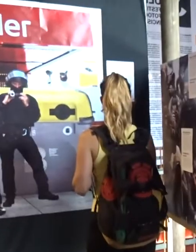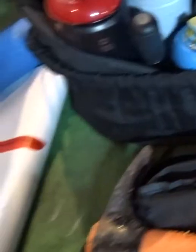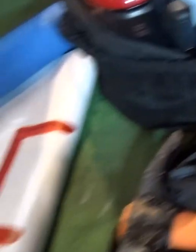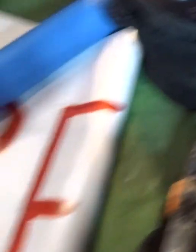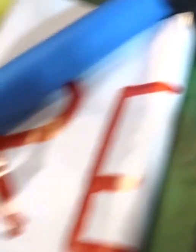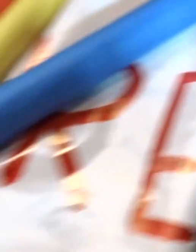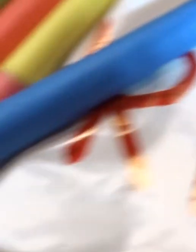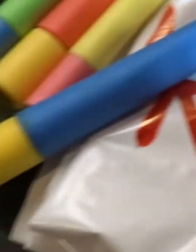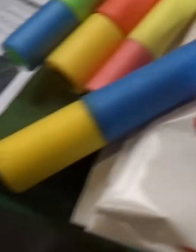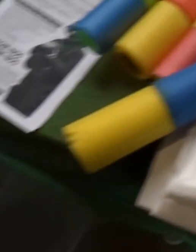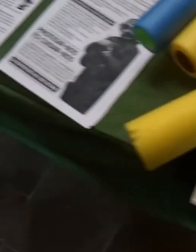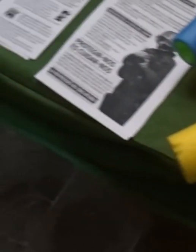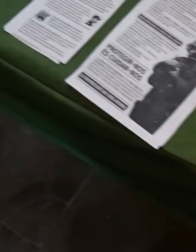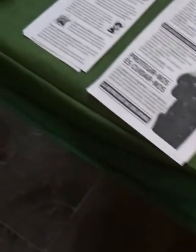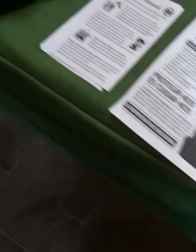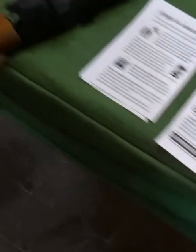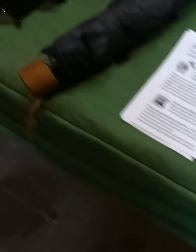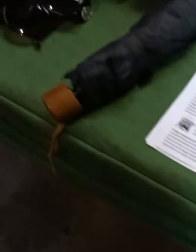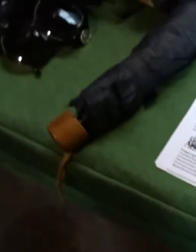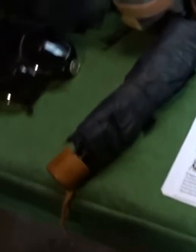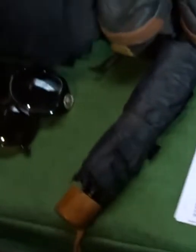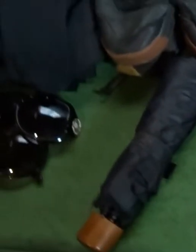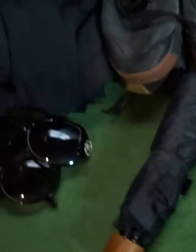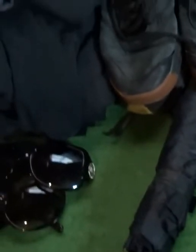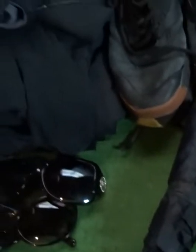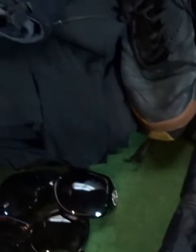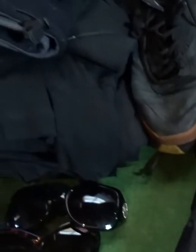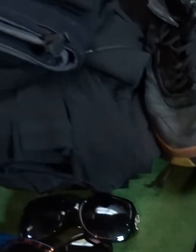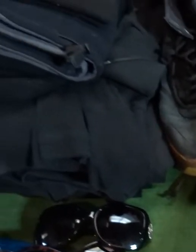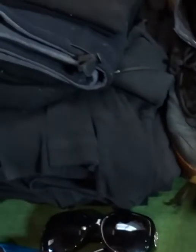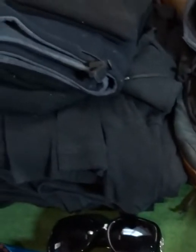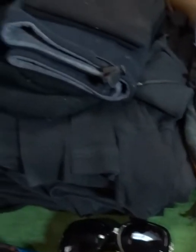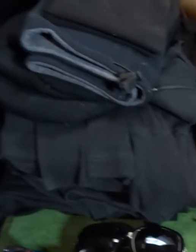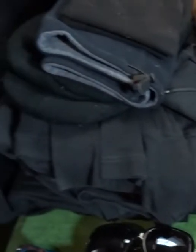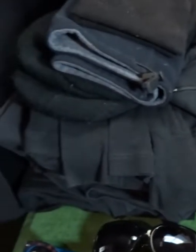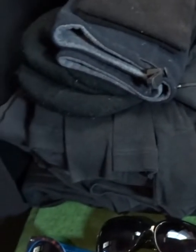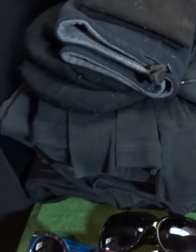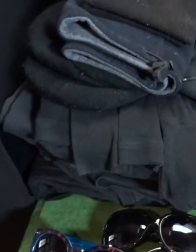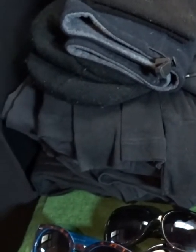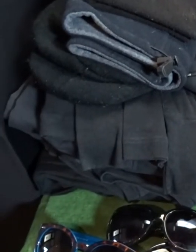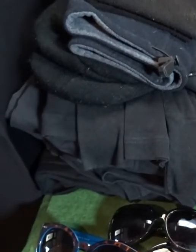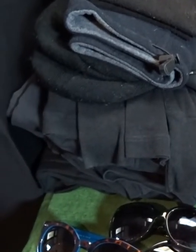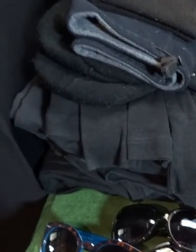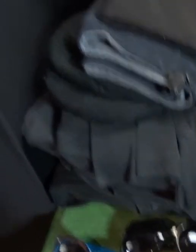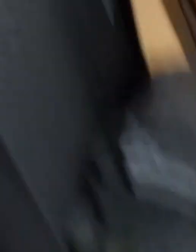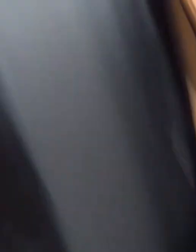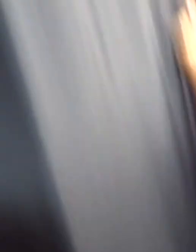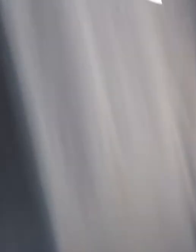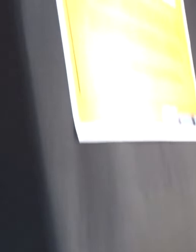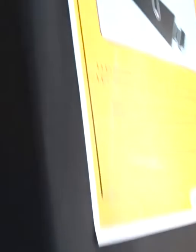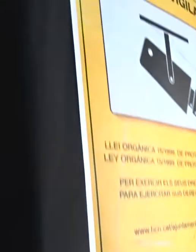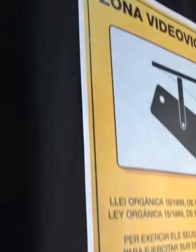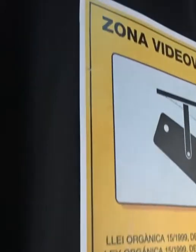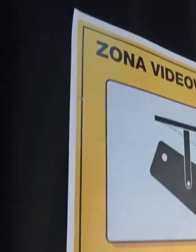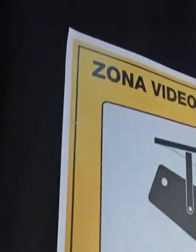respuesta colectiva, y fue lo de forzar la ocupación de la iglesia que está justo al costado de Can Vies, y entonces ahí